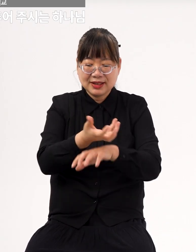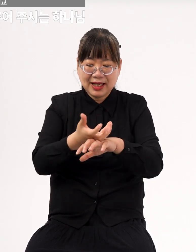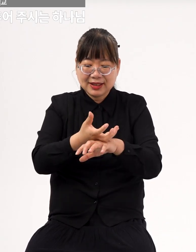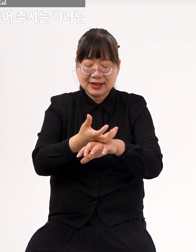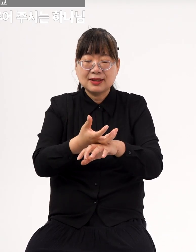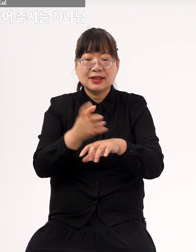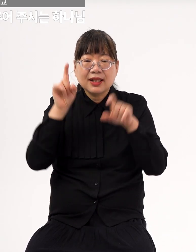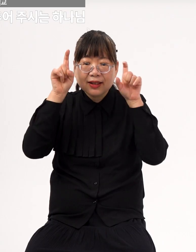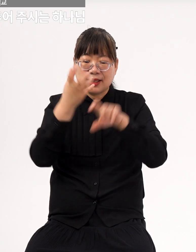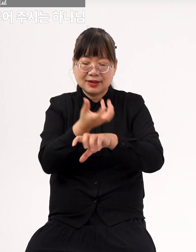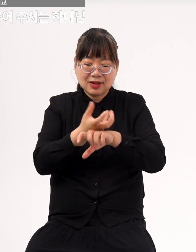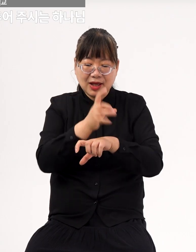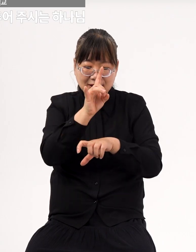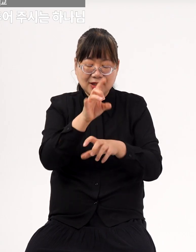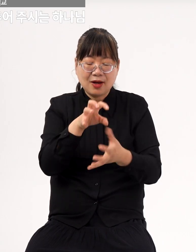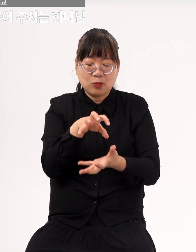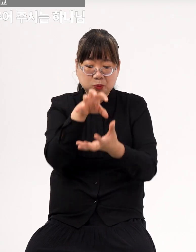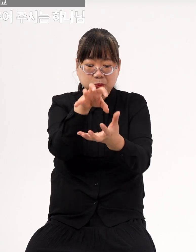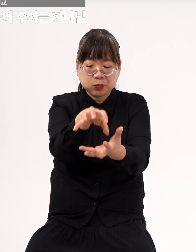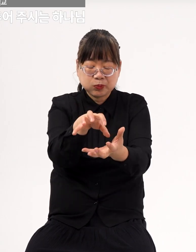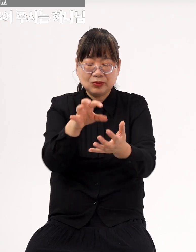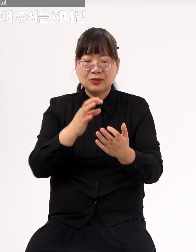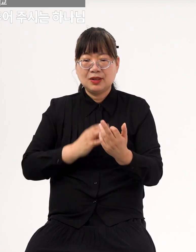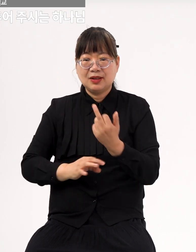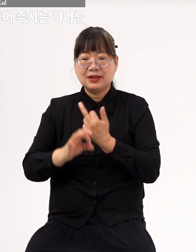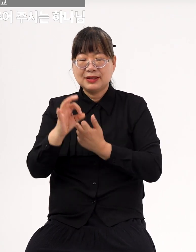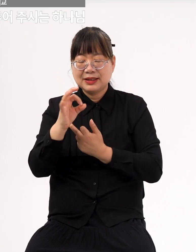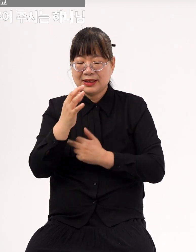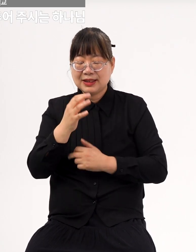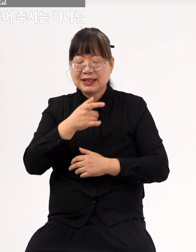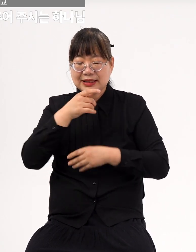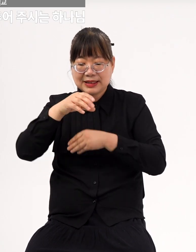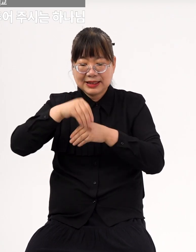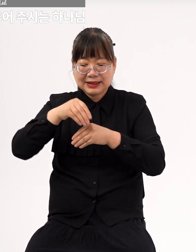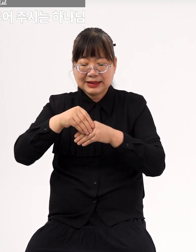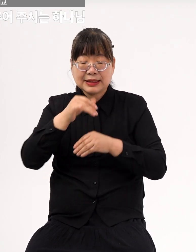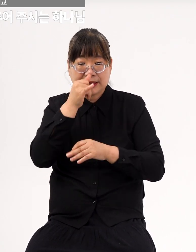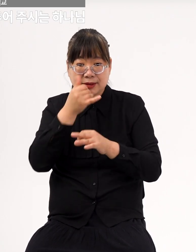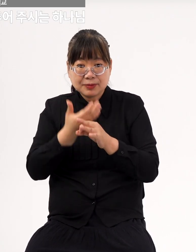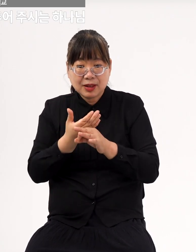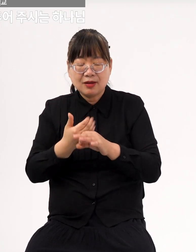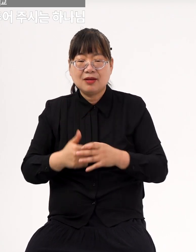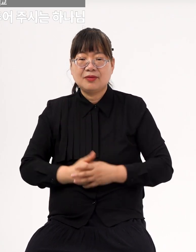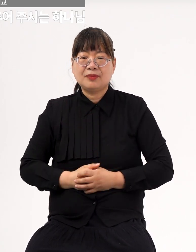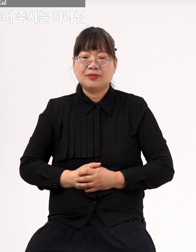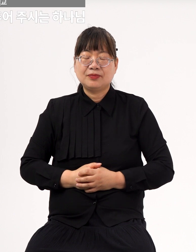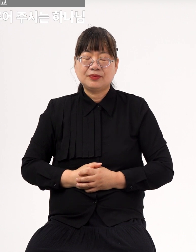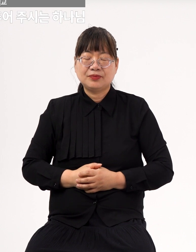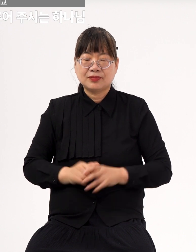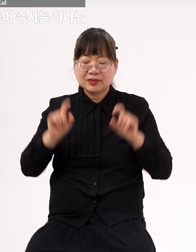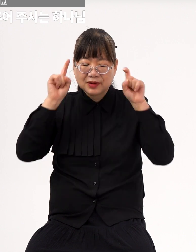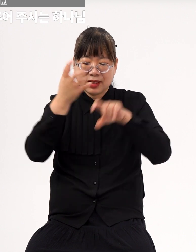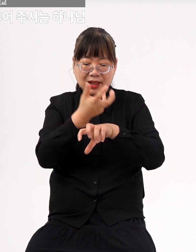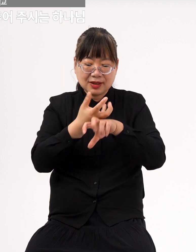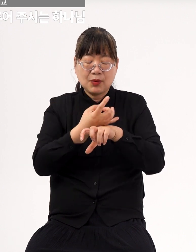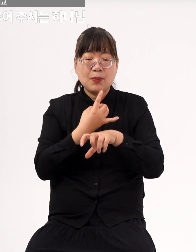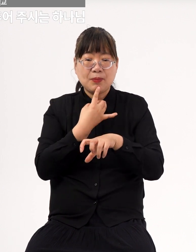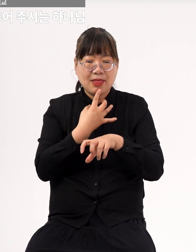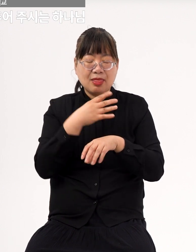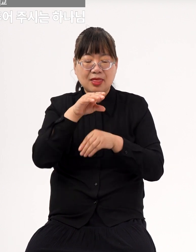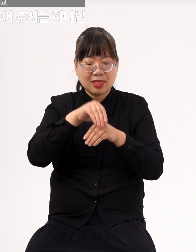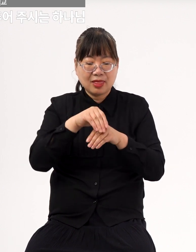뭉치를 놓을 테니까 밤새 이슬이 내리거들랑 요 양털만